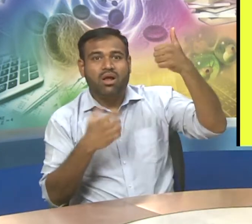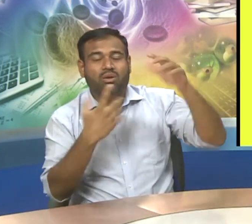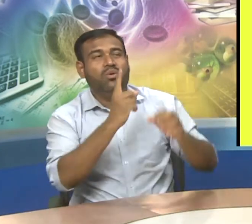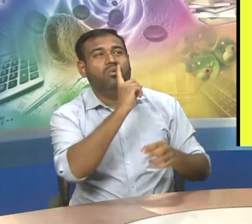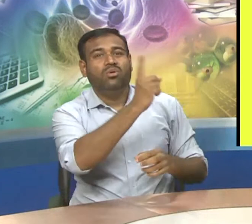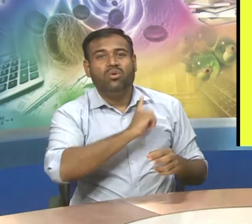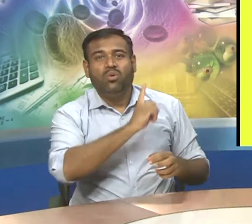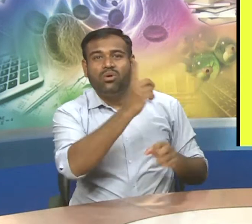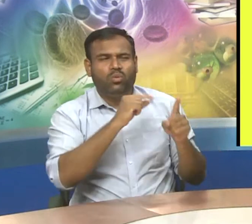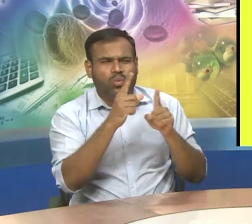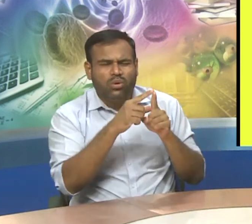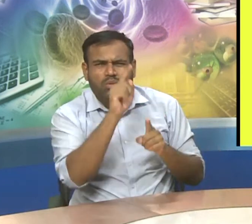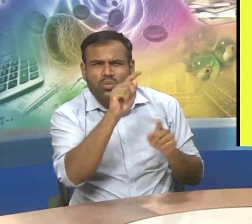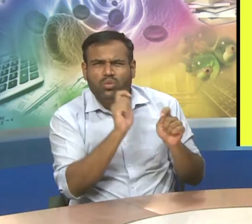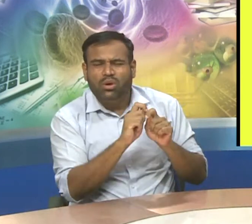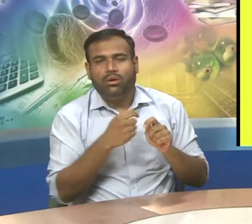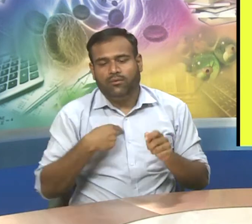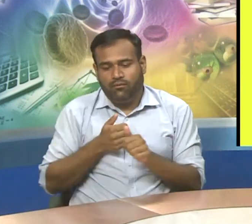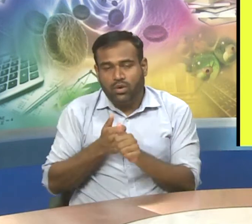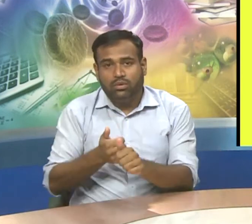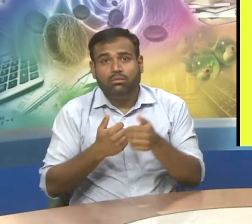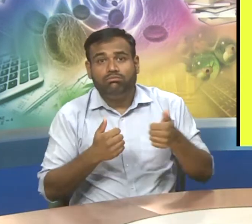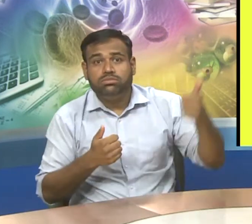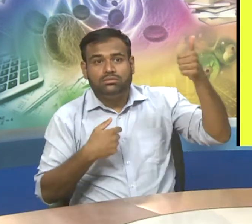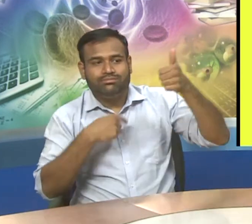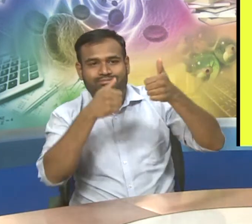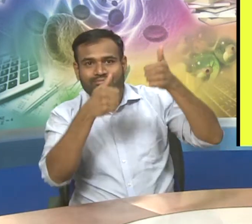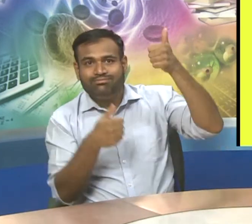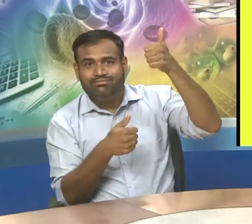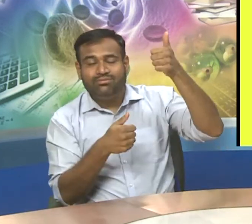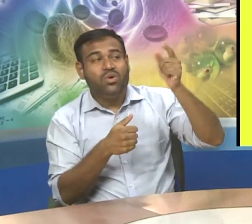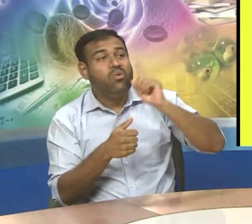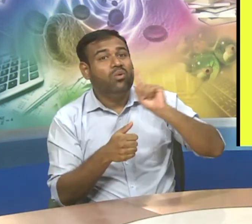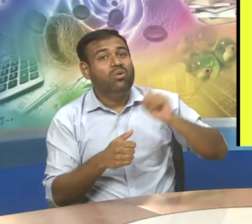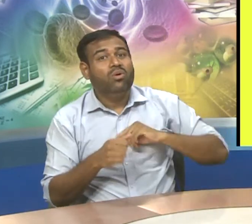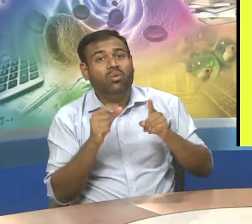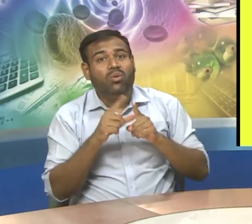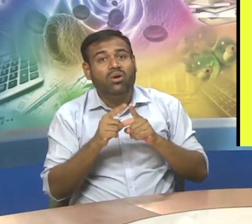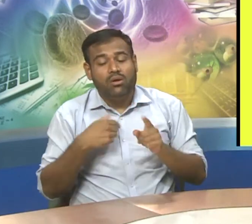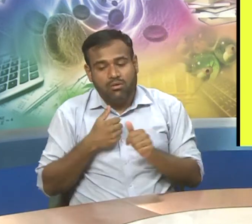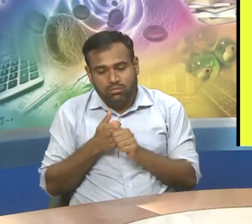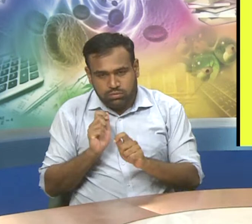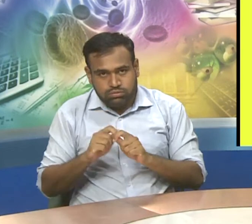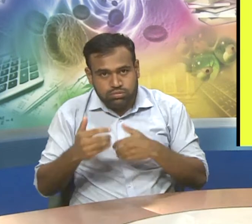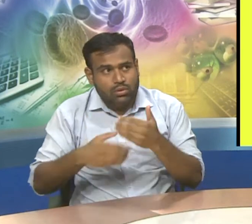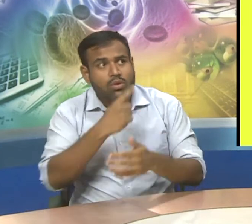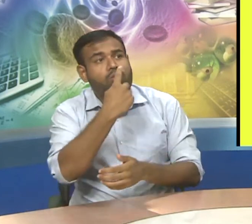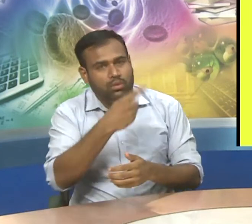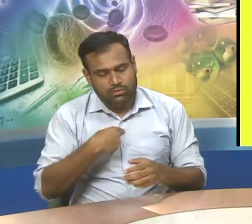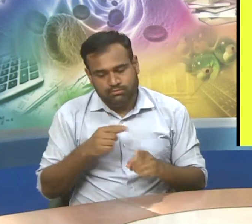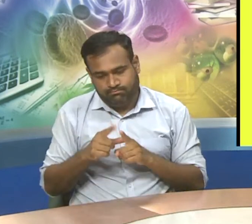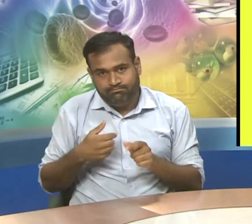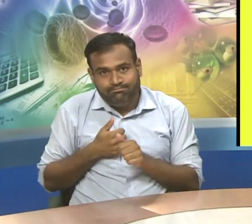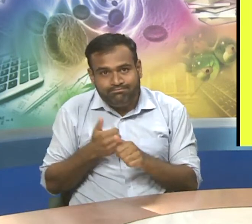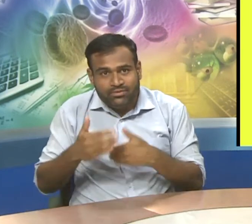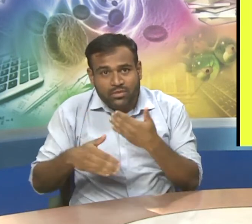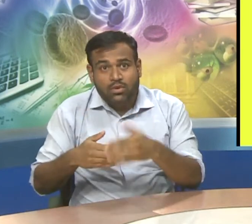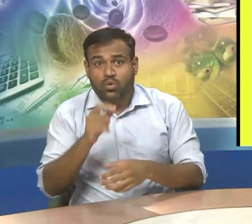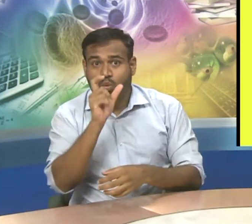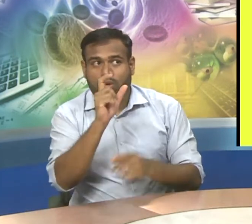This word is subservient. It means to consider to be less important